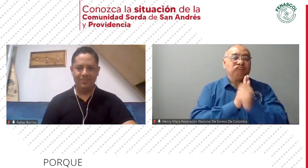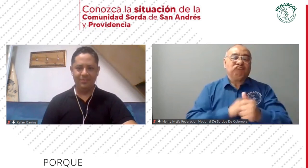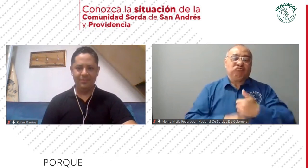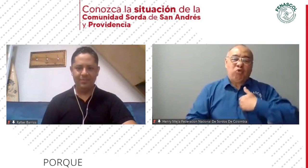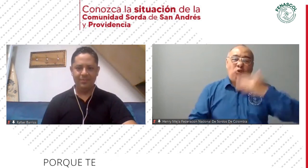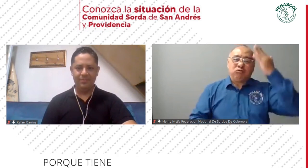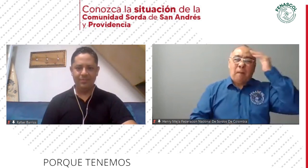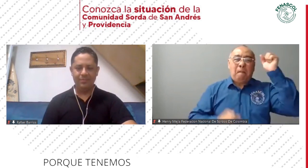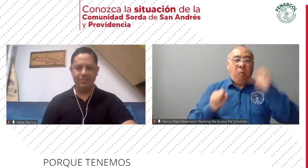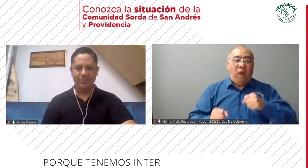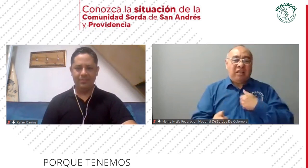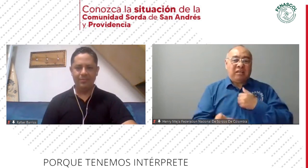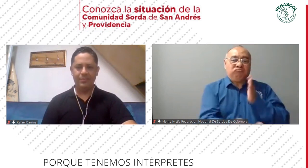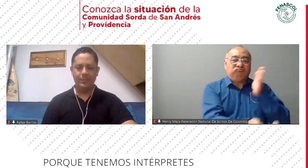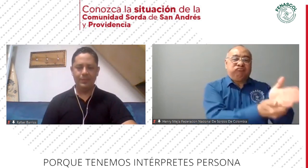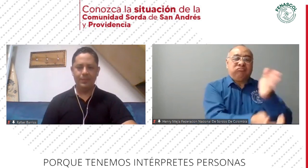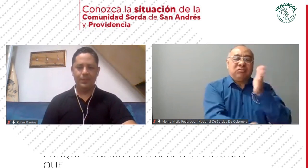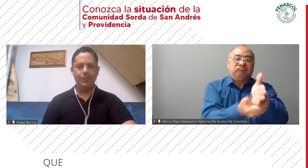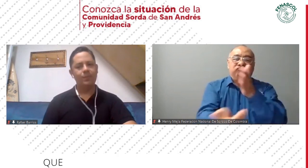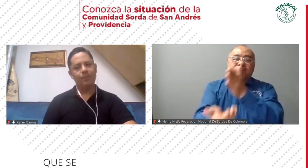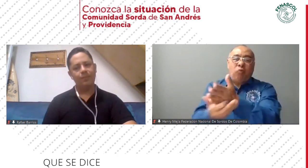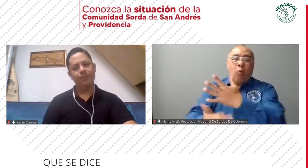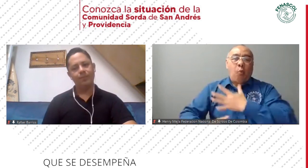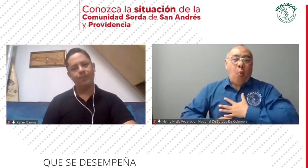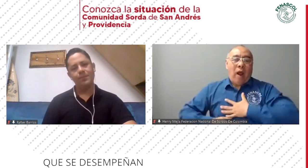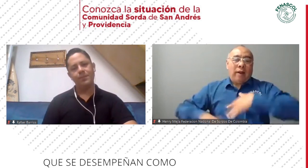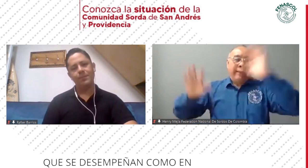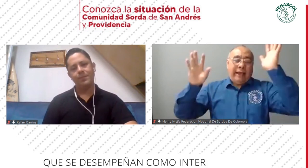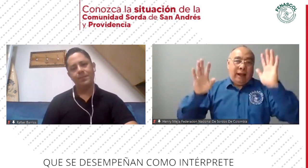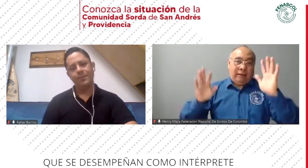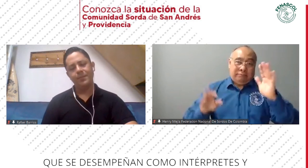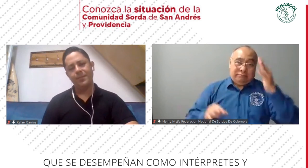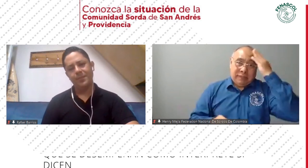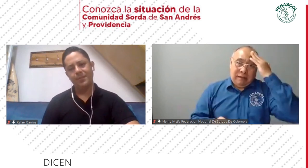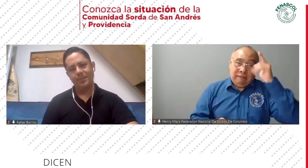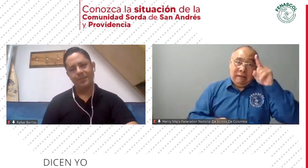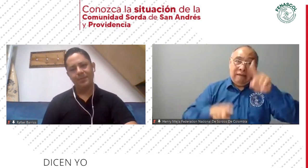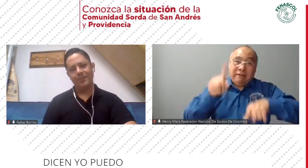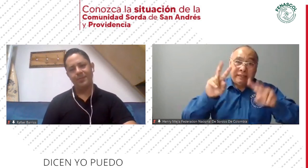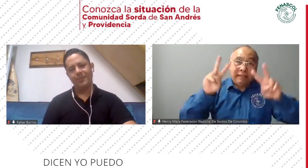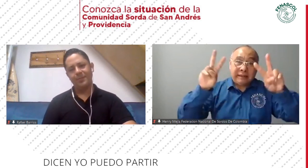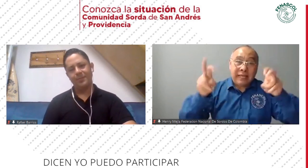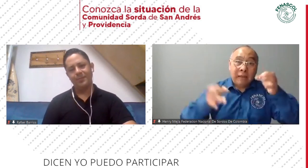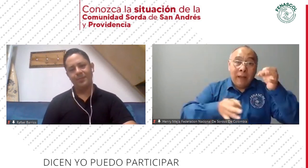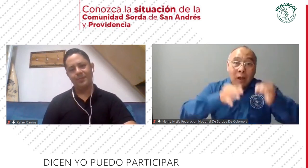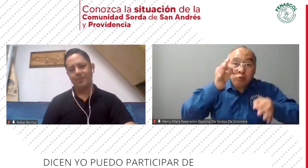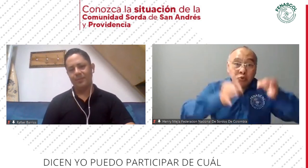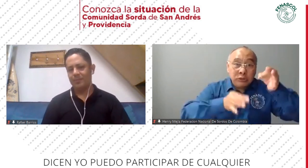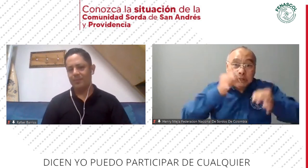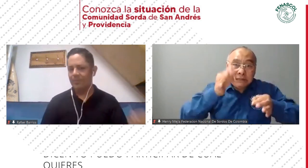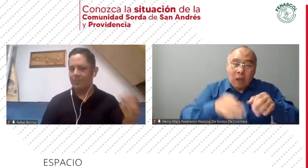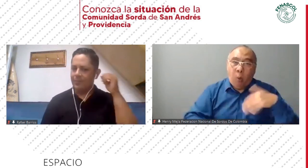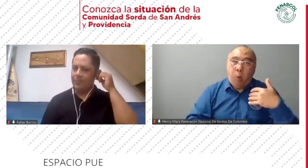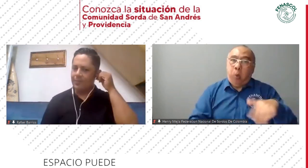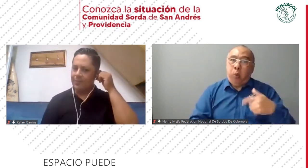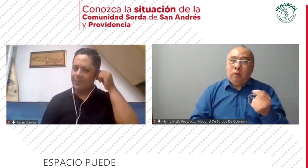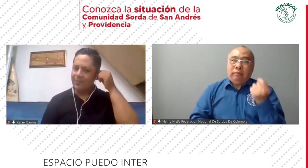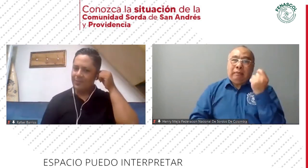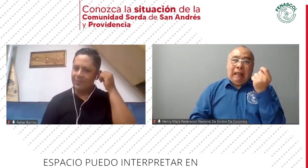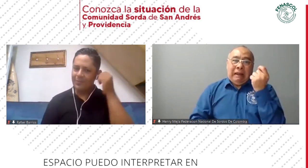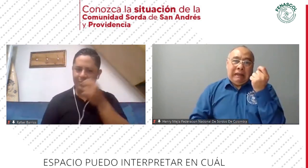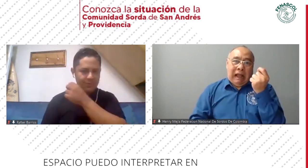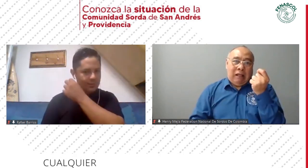tenemos intérpretes personas que se desempeñan como intérpretes y dicen yo puedo participar de cualquier espacio puedo